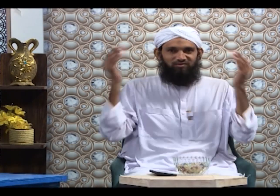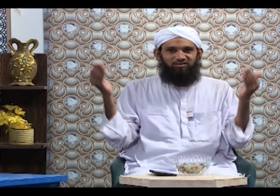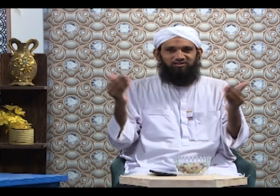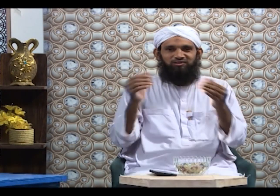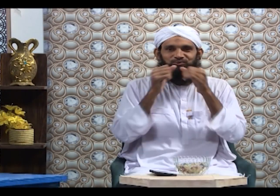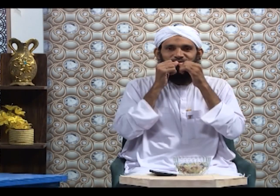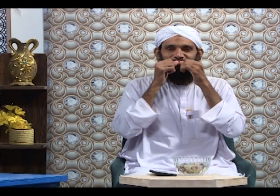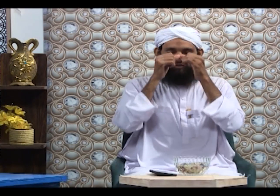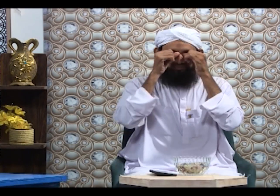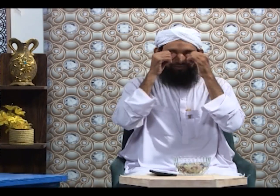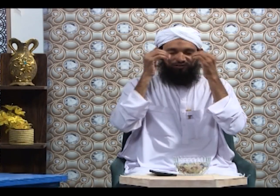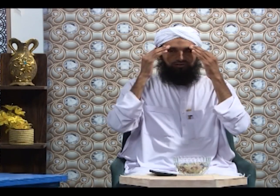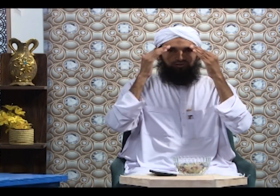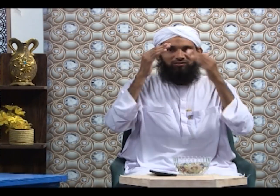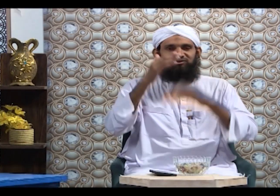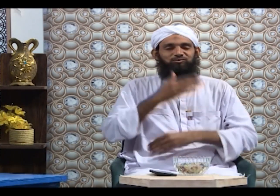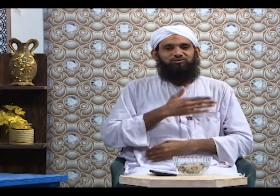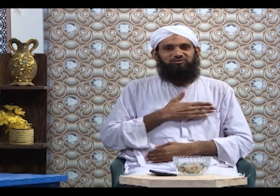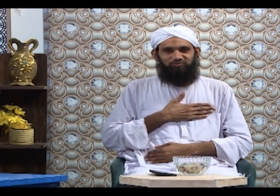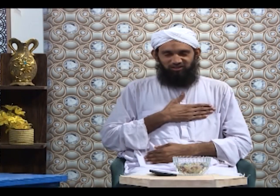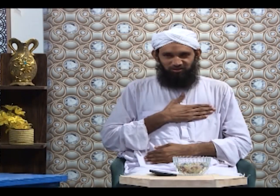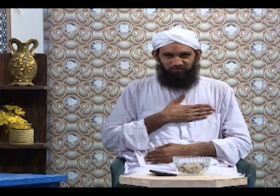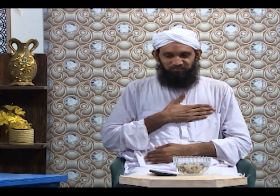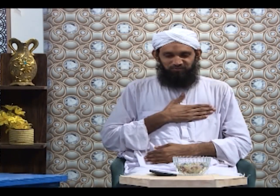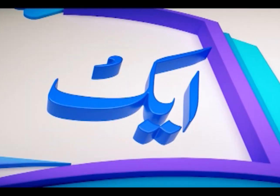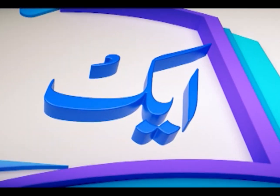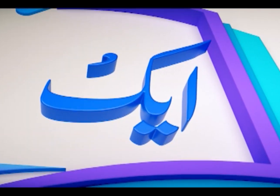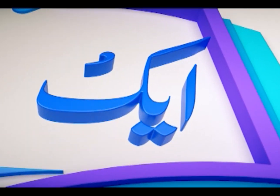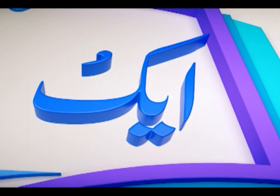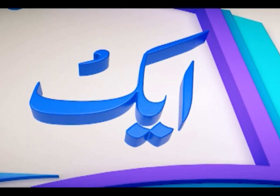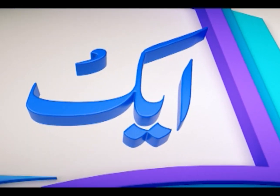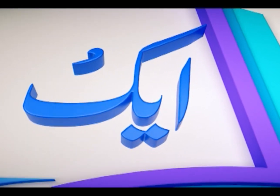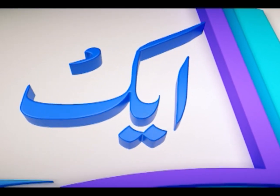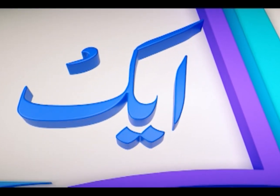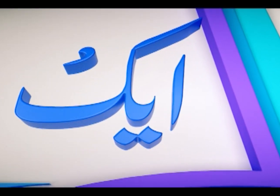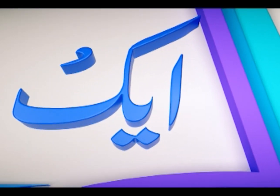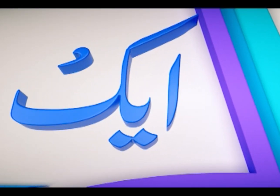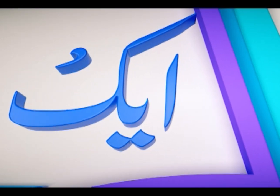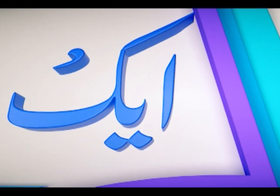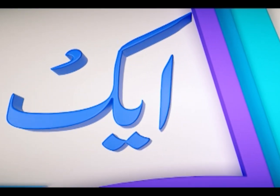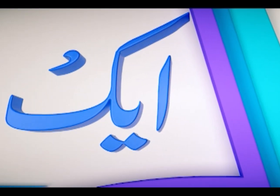صلی اللہ علی محمد صلی اللہ علیہ وسلم۔ ملتا ہے در